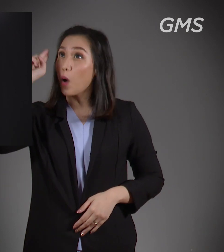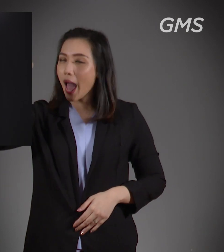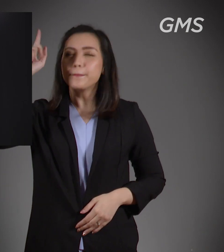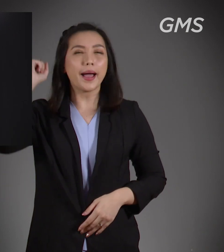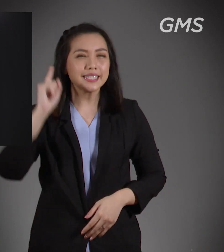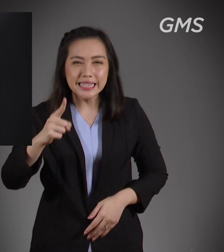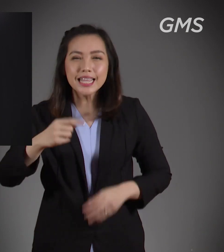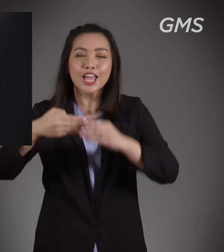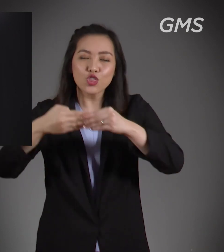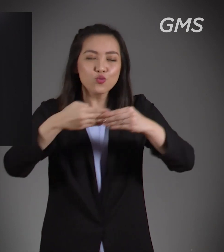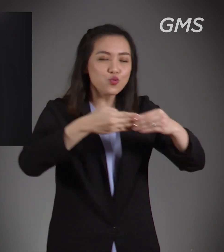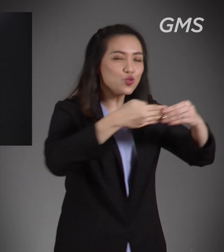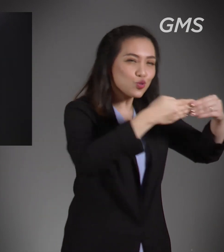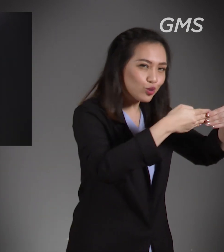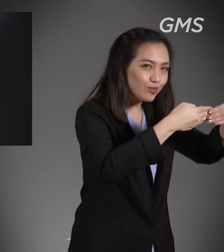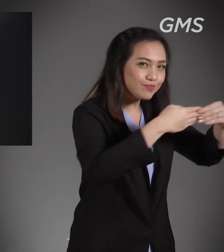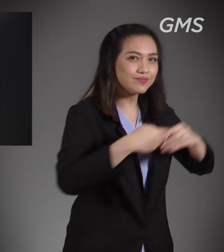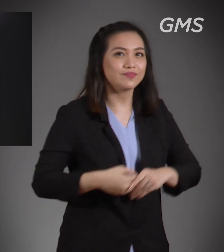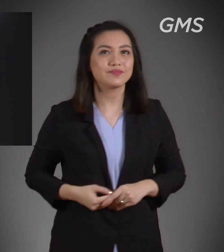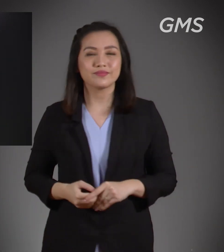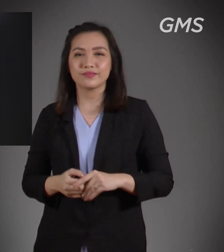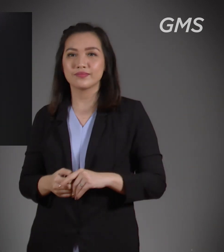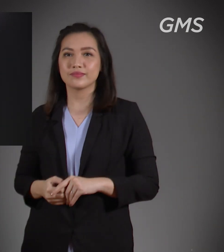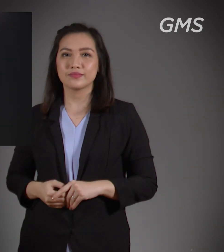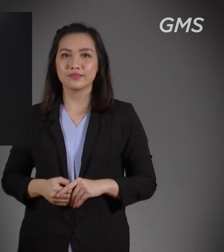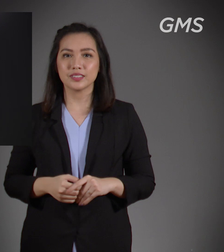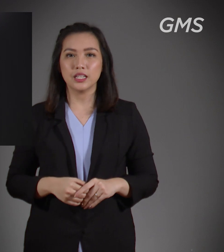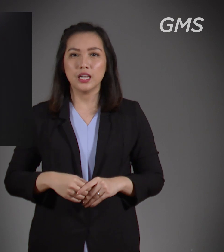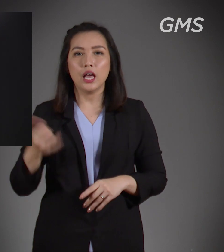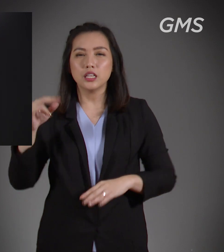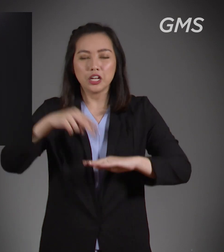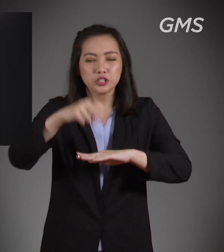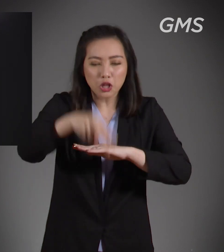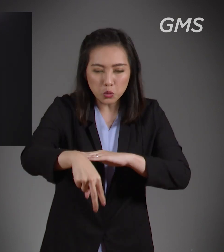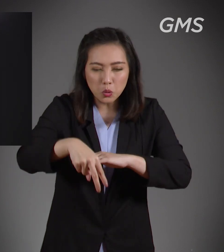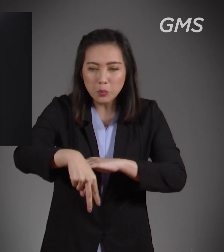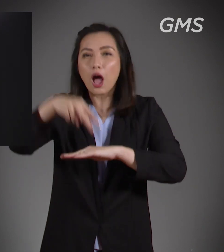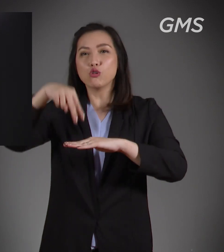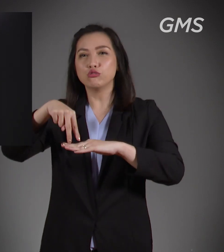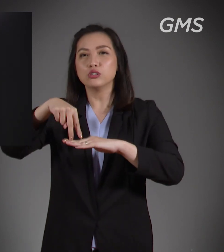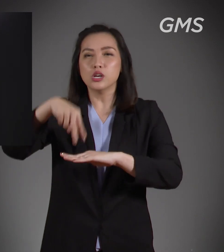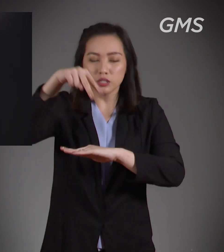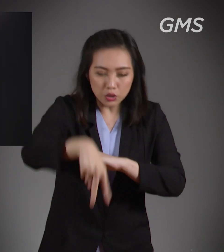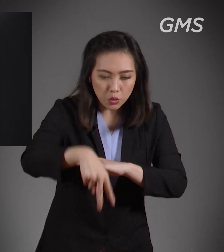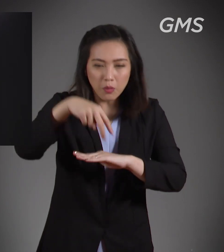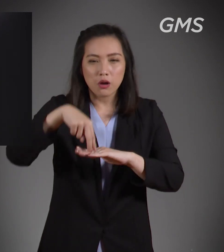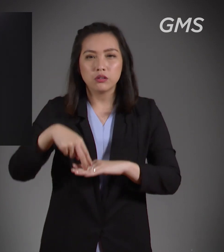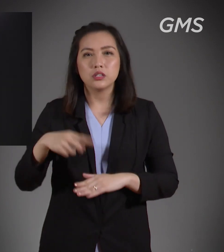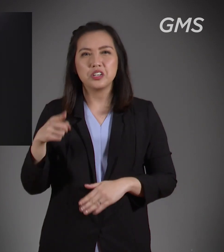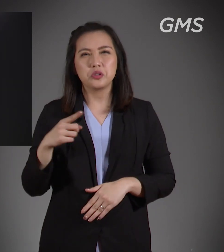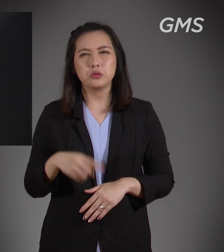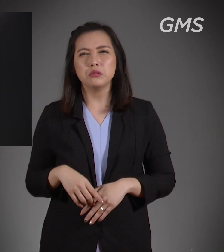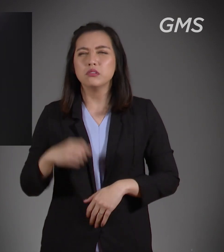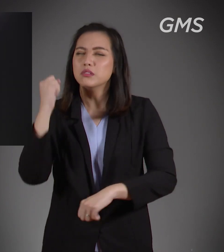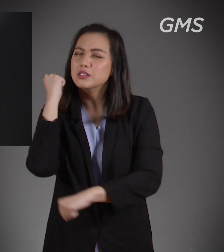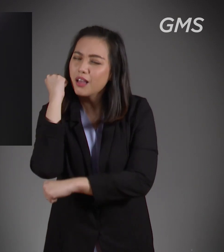yang gak tekun mencari aku, yang jatuh bangun melulu up and down, tetapi gak pernah sungguh-sungguh. Orang seperti itu berbuat jahat